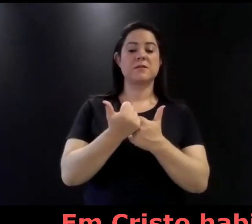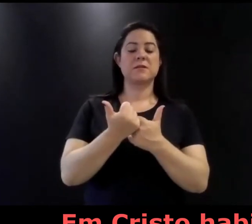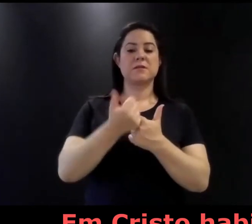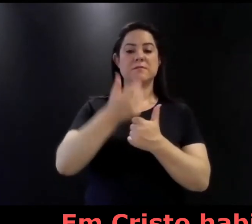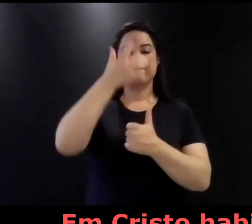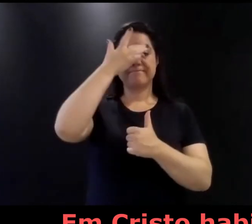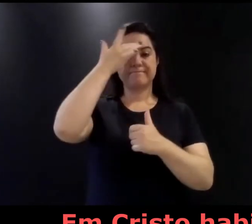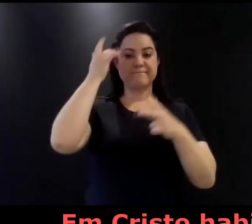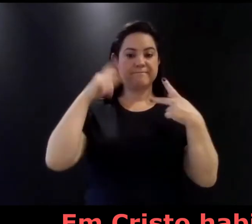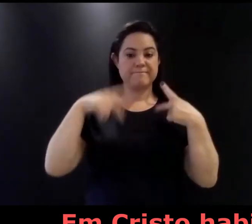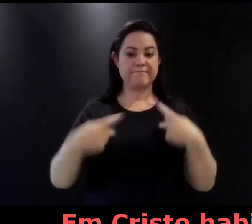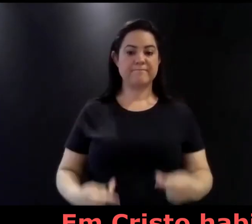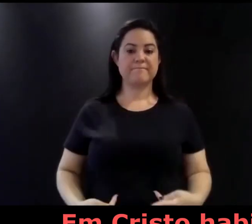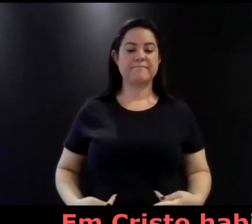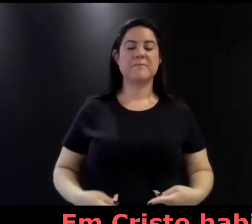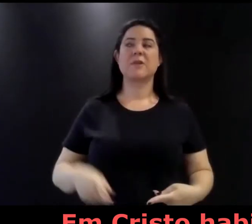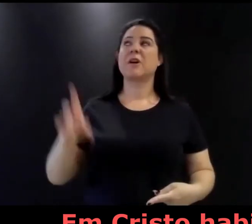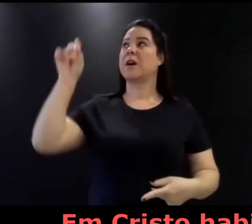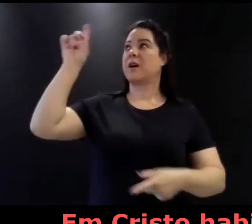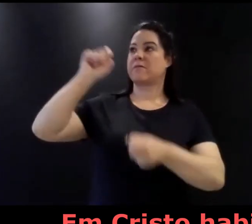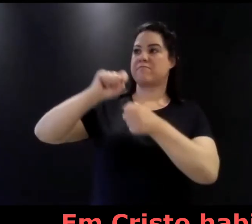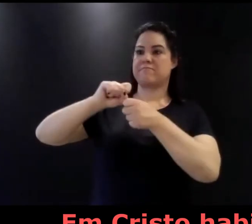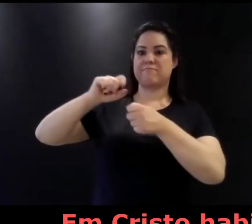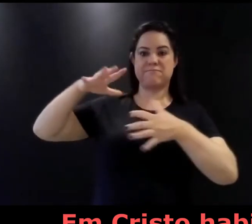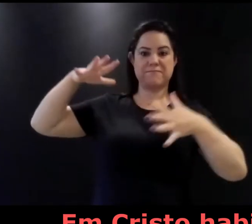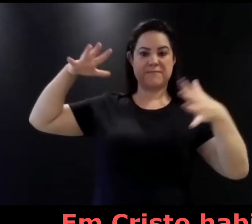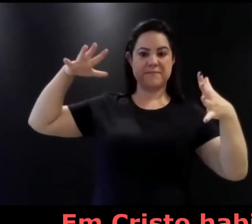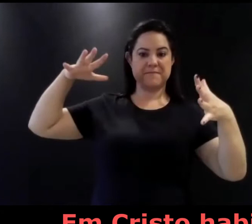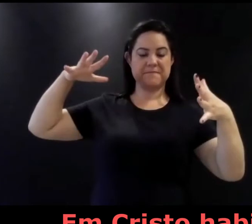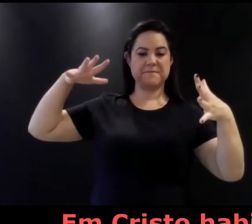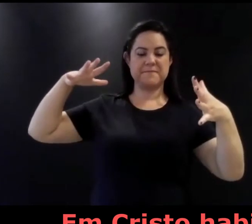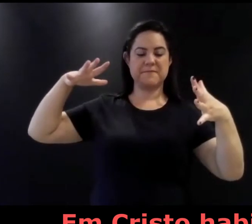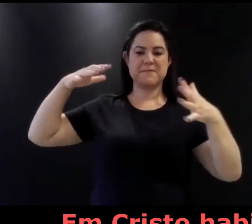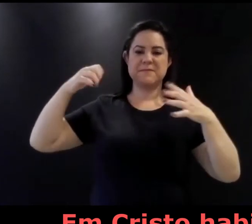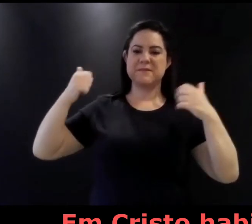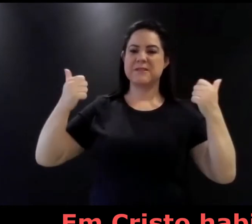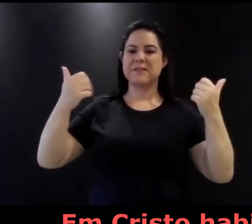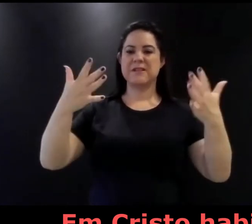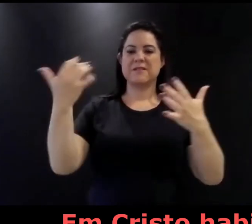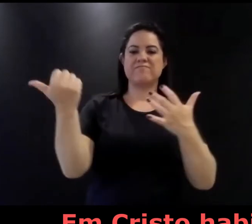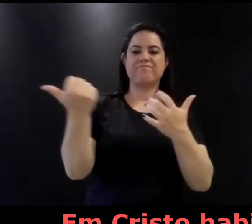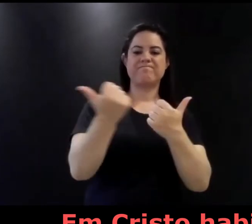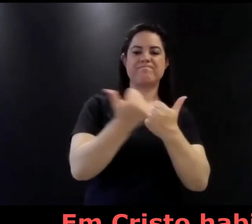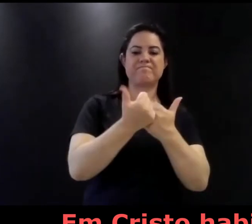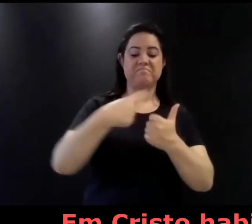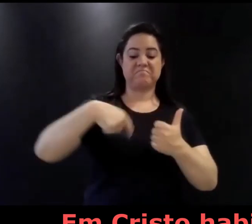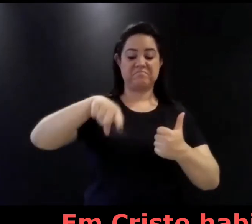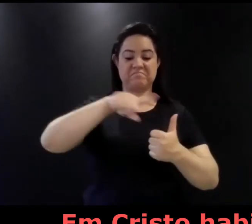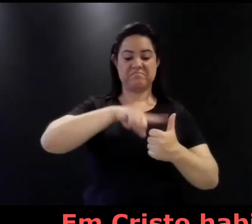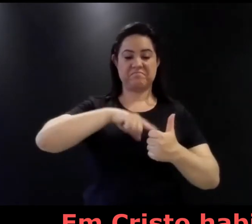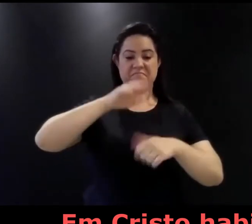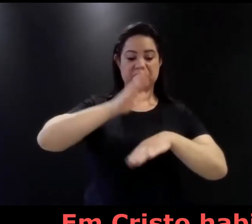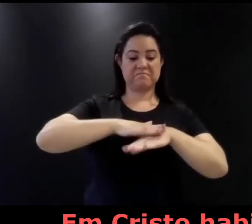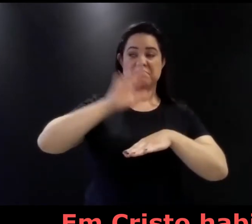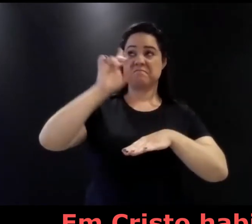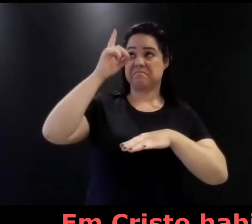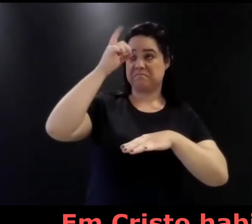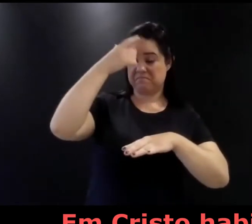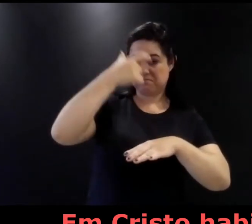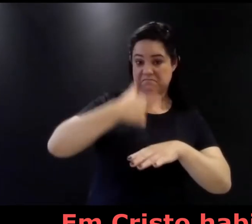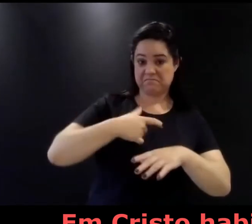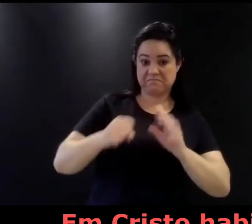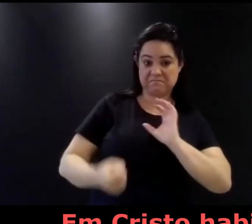O Criador se ofereceu no lugar da criatura. O Criador que poderia